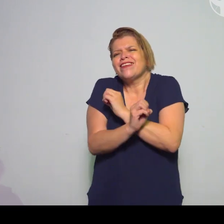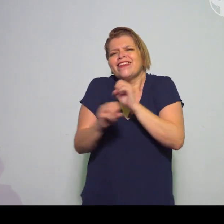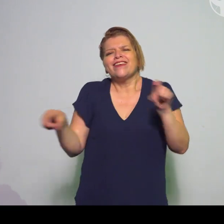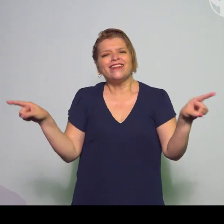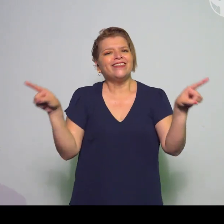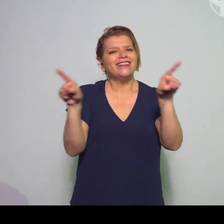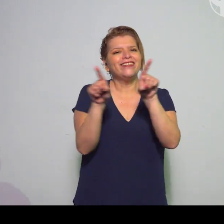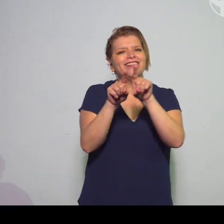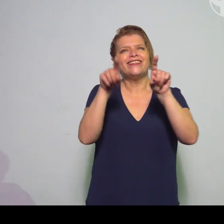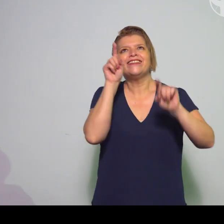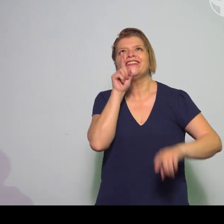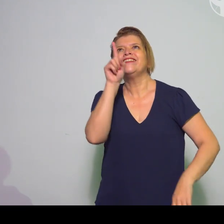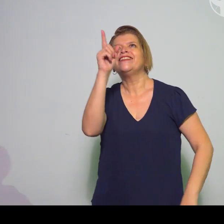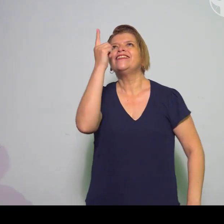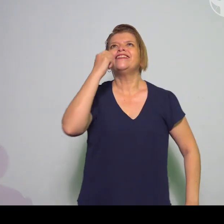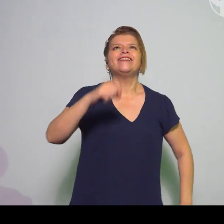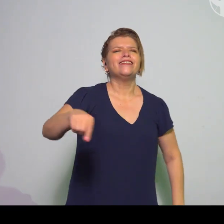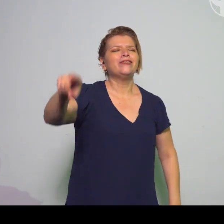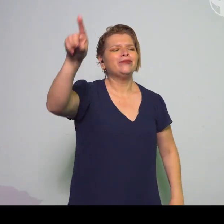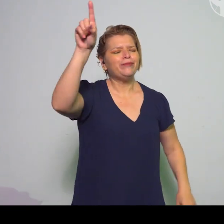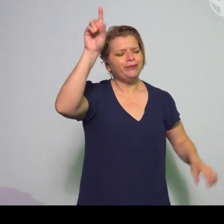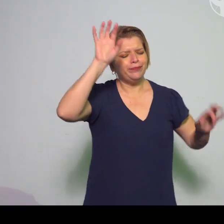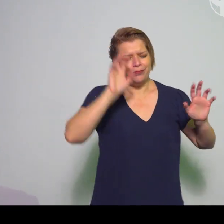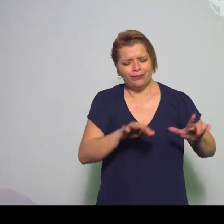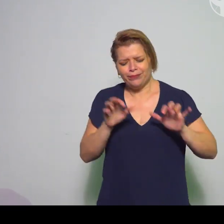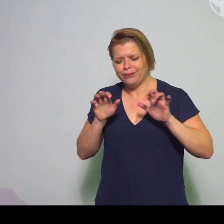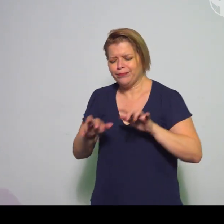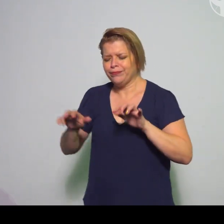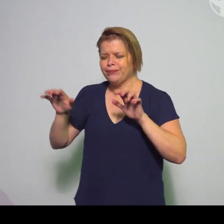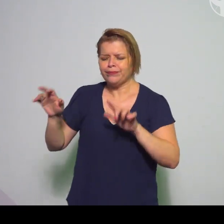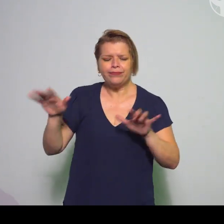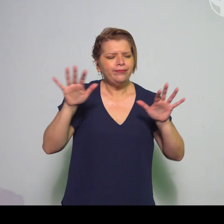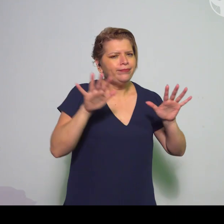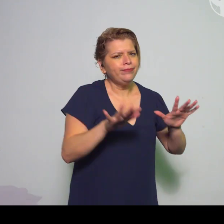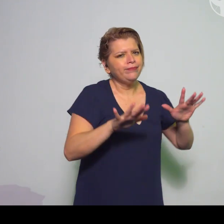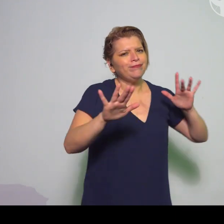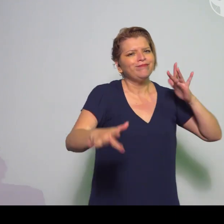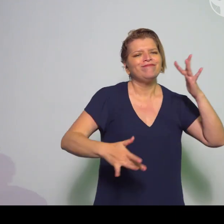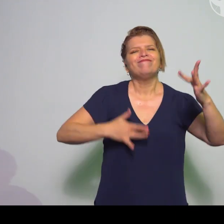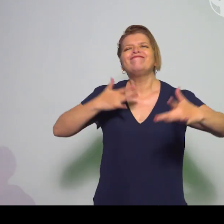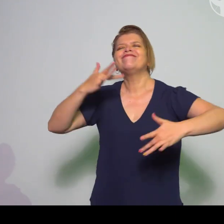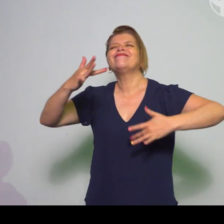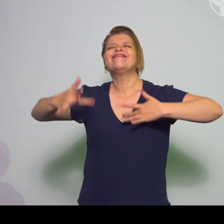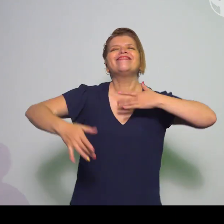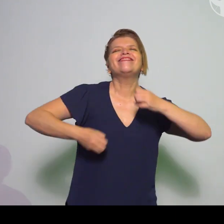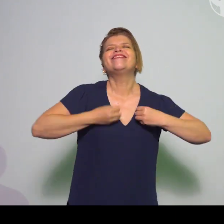incomparable. Mi corazón es tuyo.